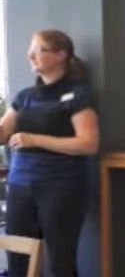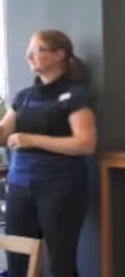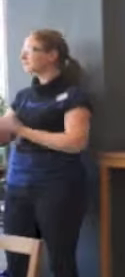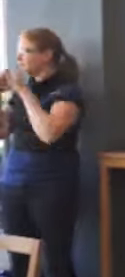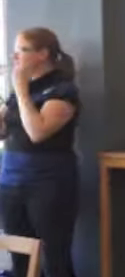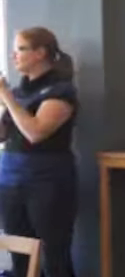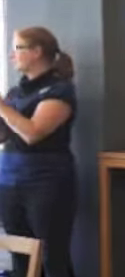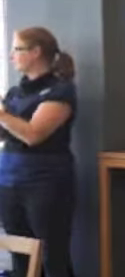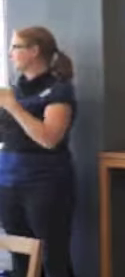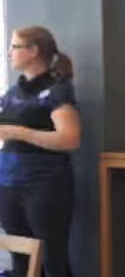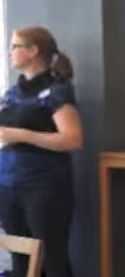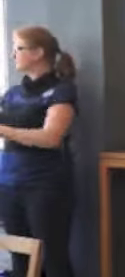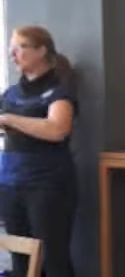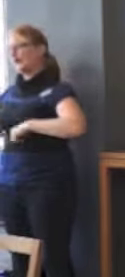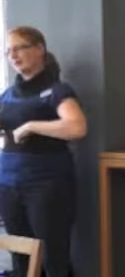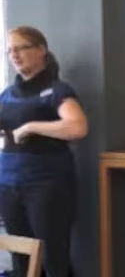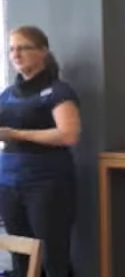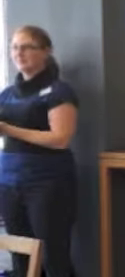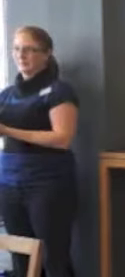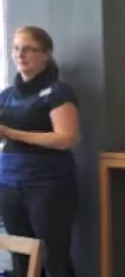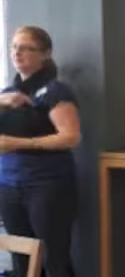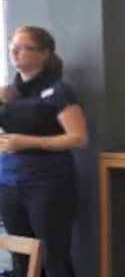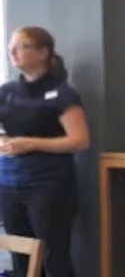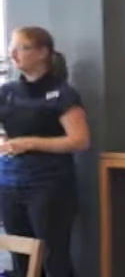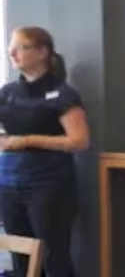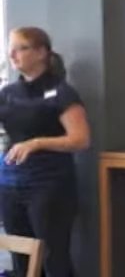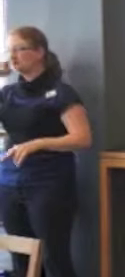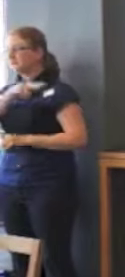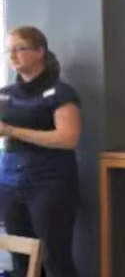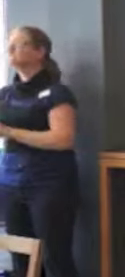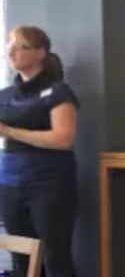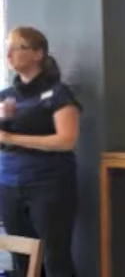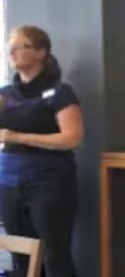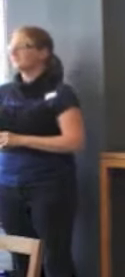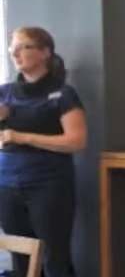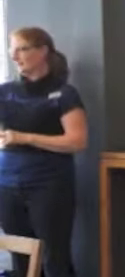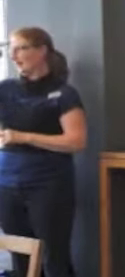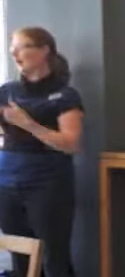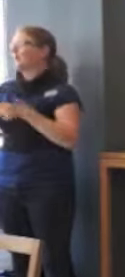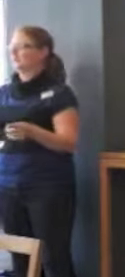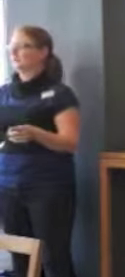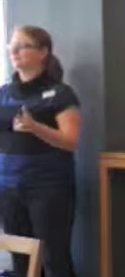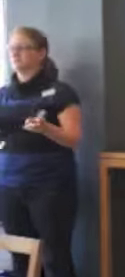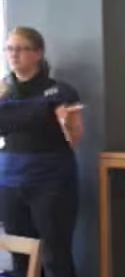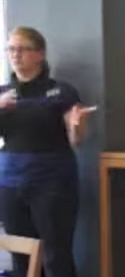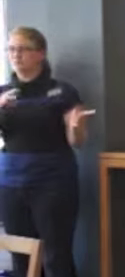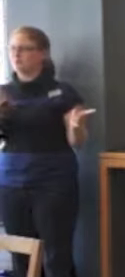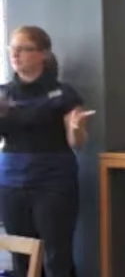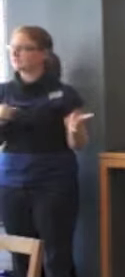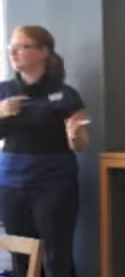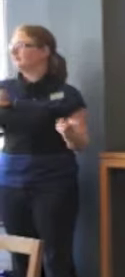ansvarstagande i samhället. Vilket vi ju ser att vi behöver tänka om, som du sa Mats alldeles nyss. Vi behöver tänka om